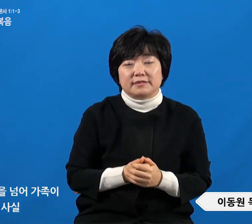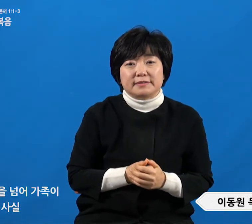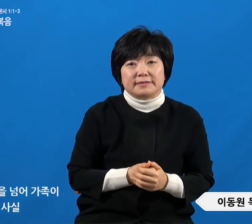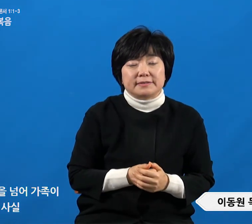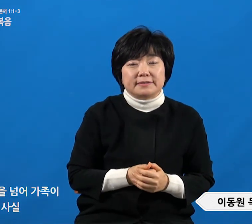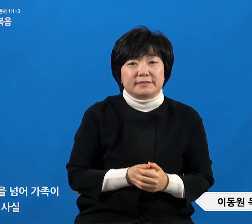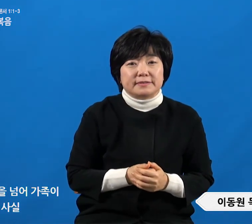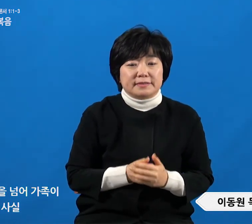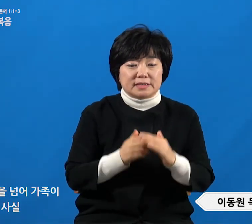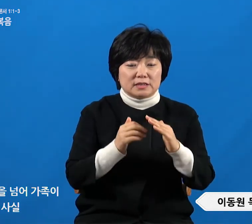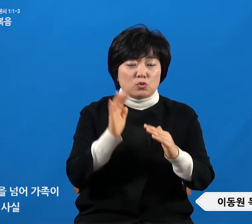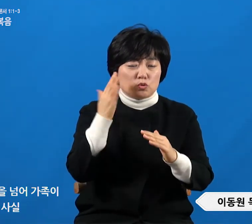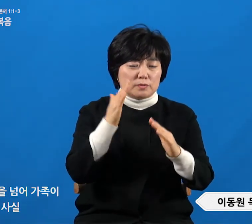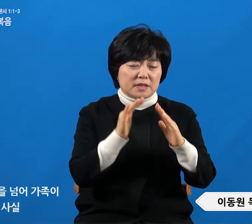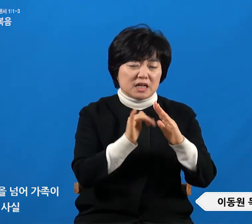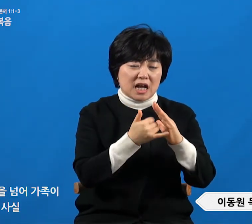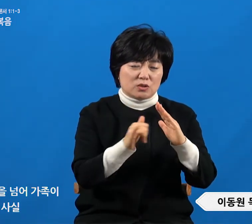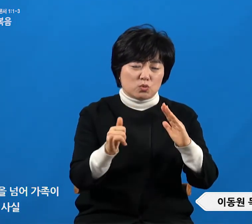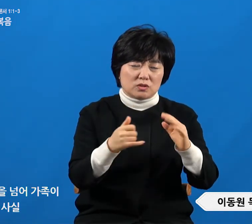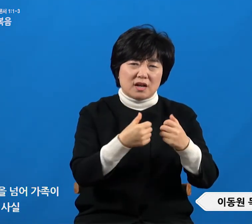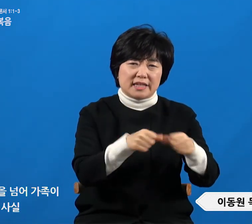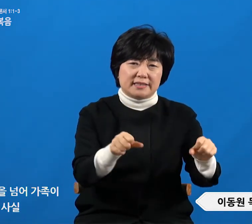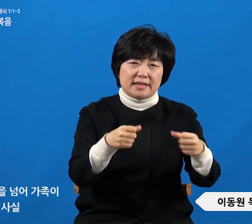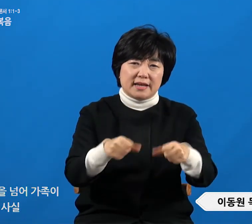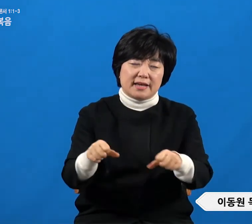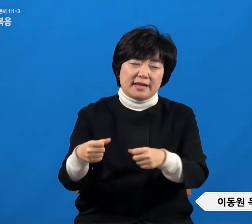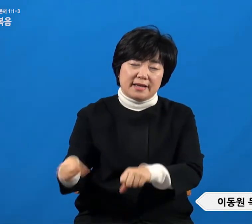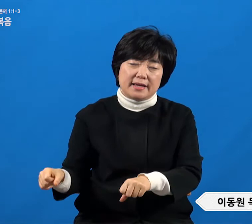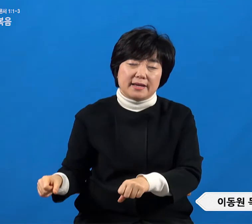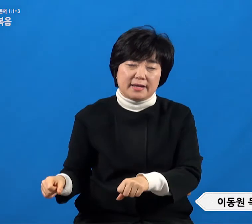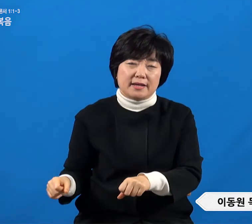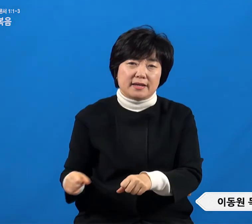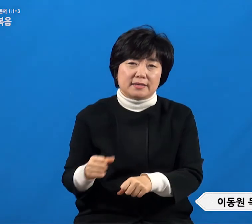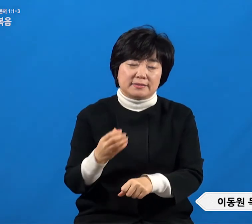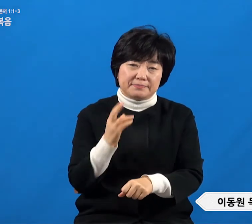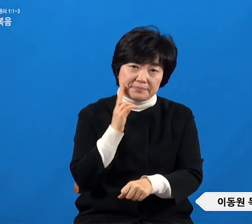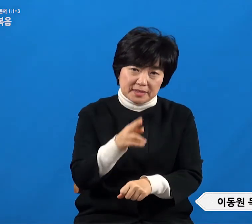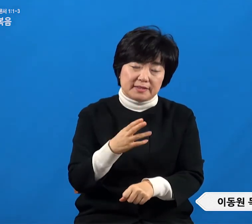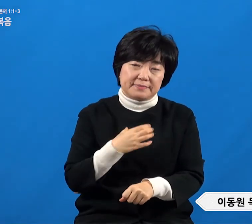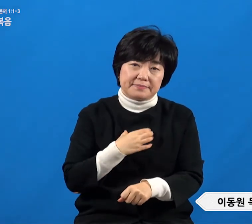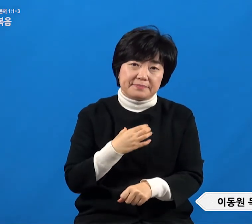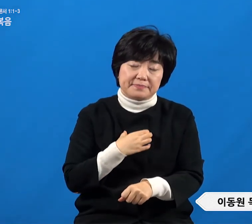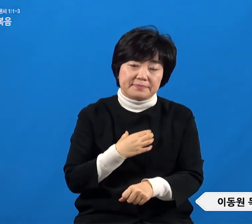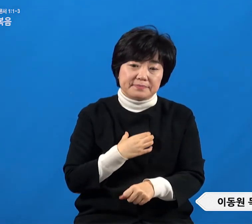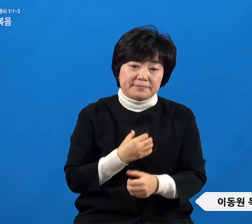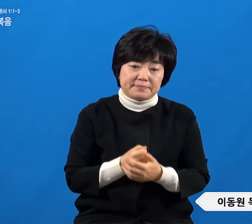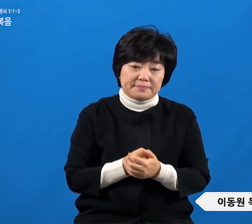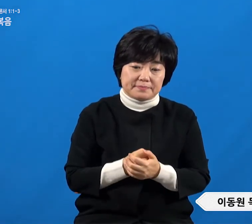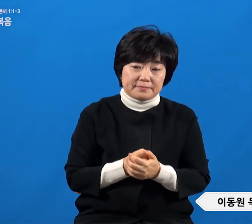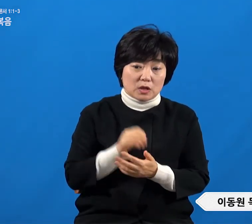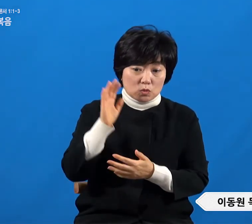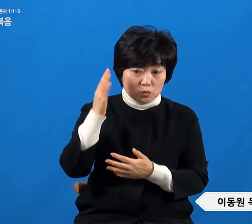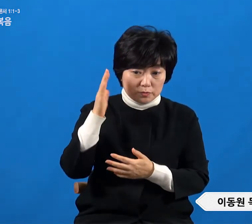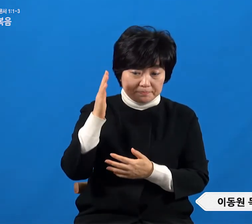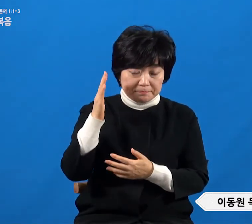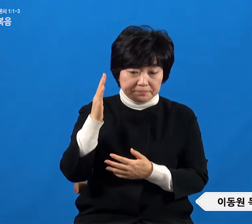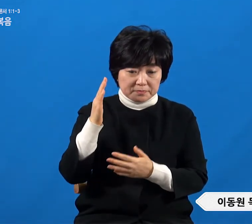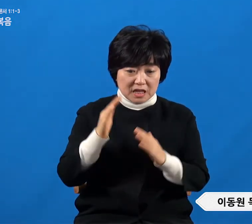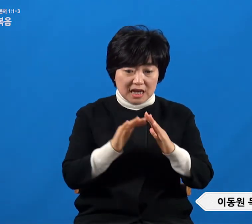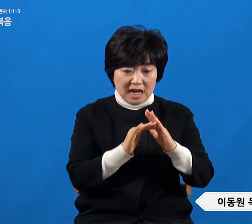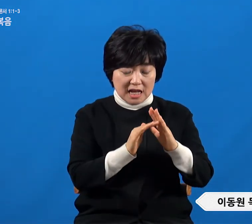특성으로 가족 해체가 진행 중이라는 말씀을 드렸습니다. 우리 시대에 우리는 지금까지 한 번도 경험해보지